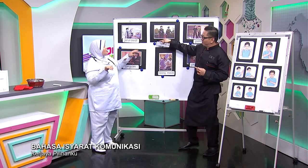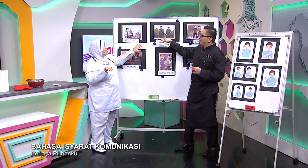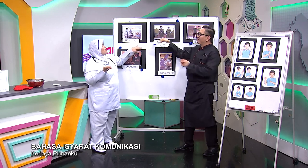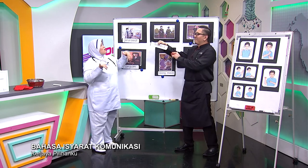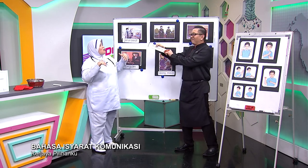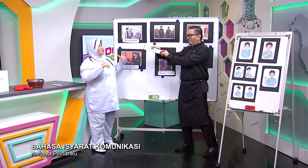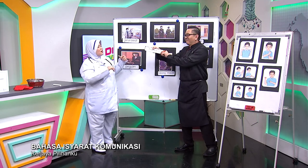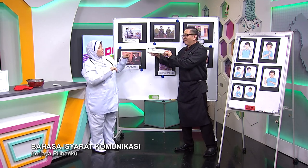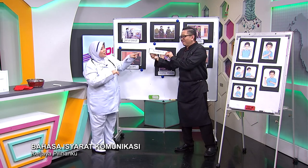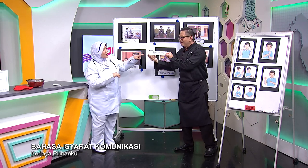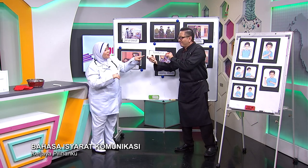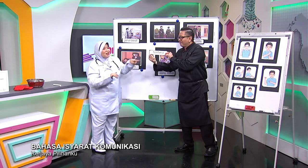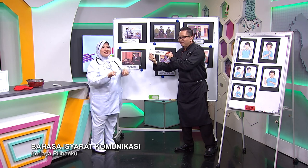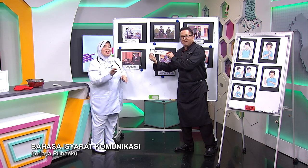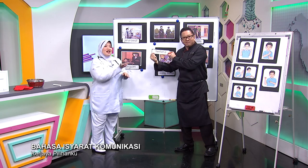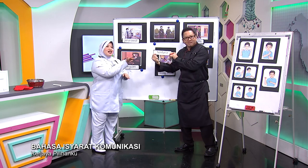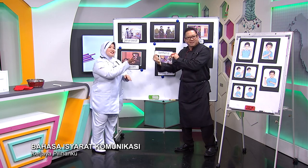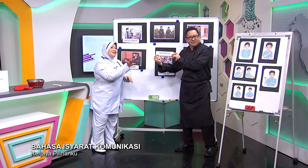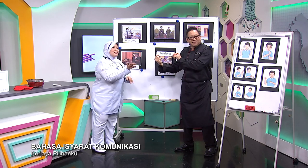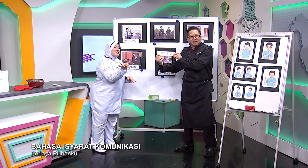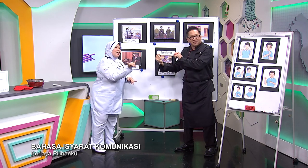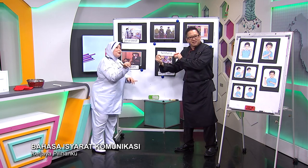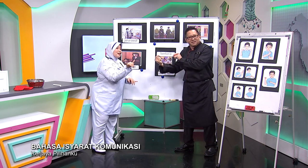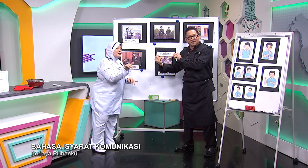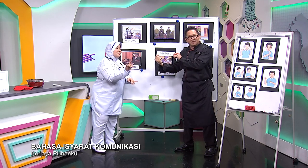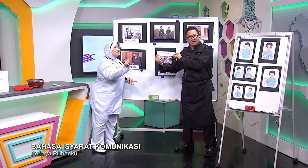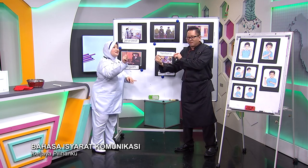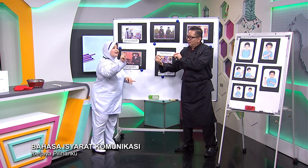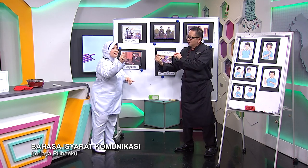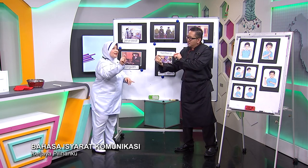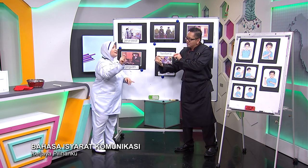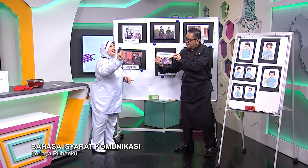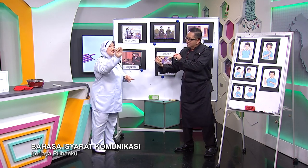Ha. Ni. Eh, je. Sama-sama ya.